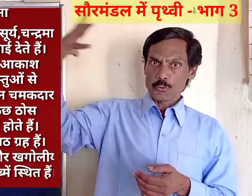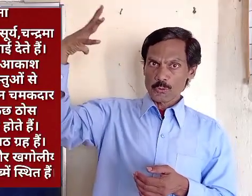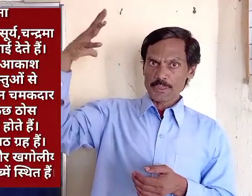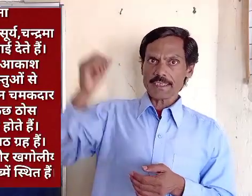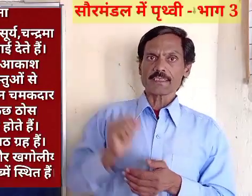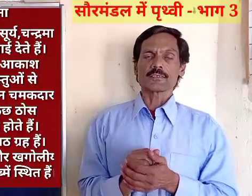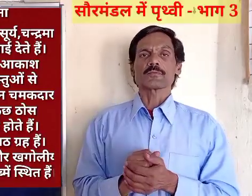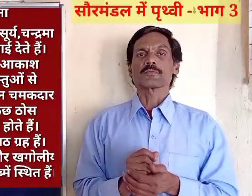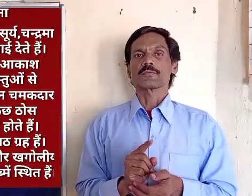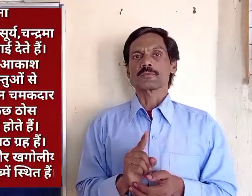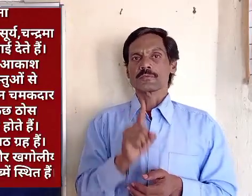सूर्य,